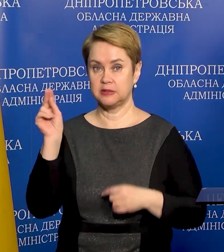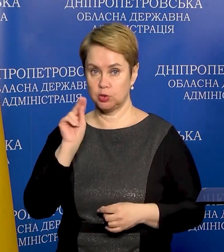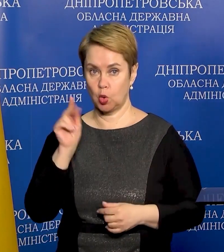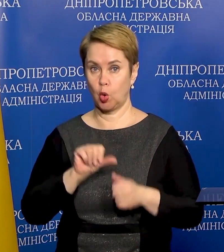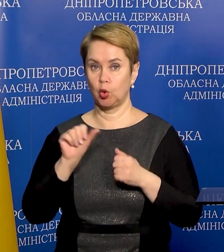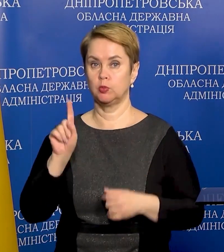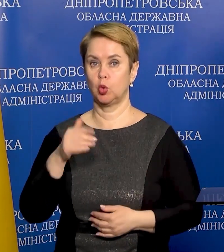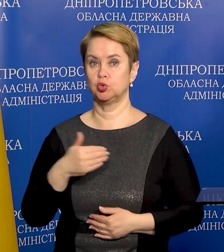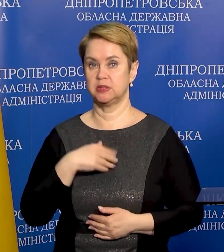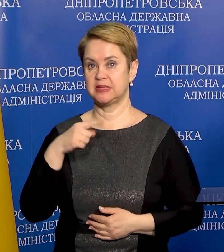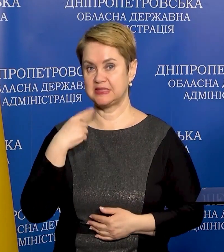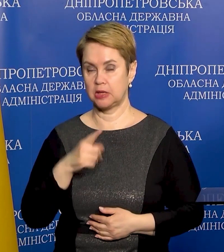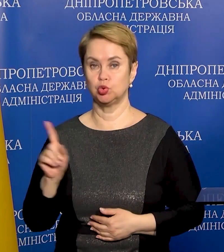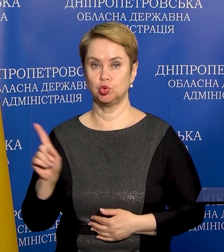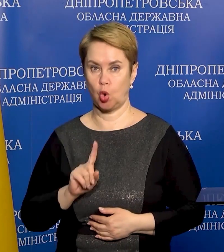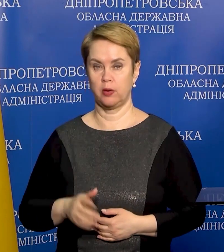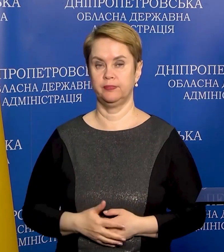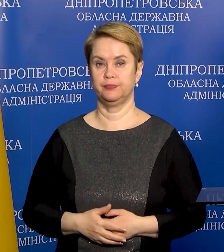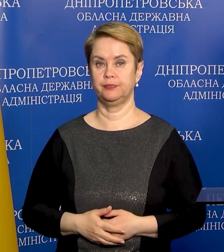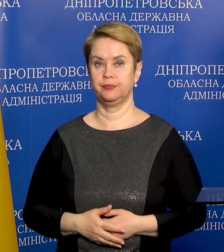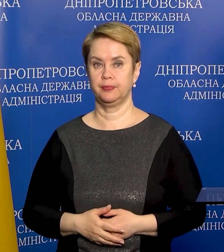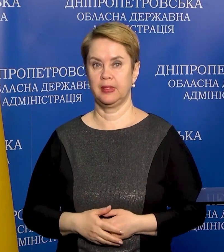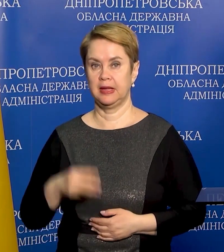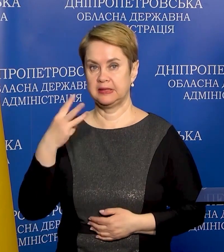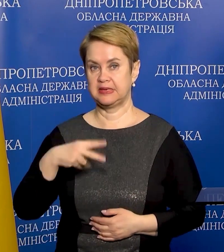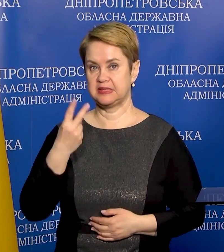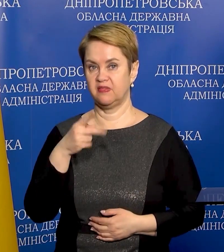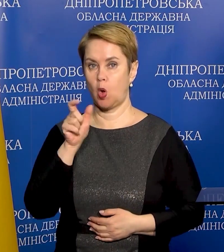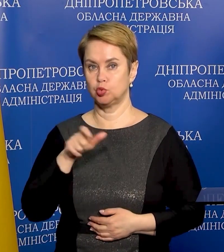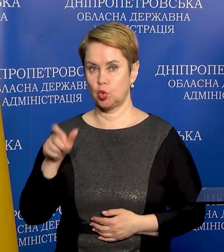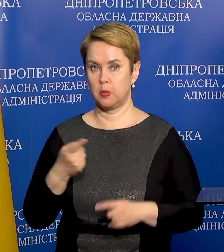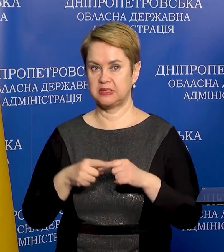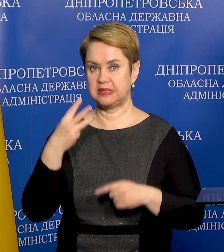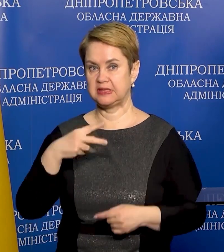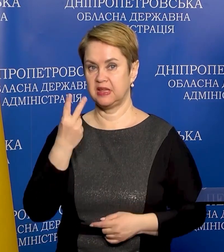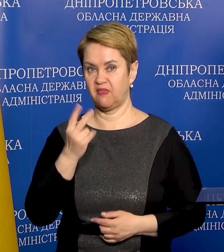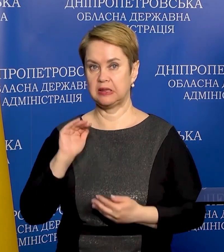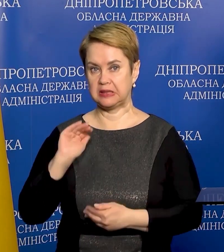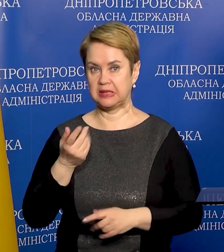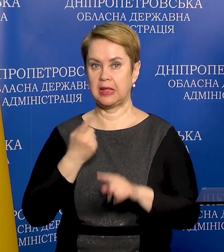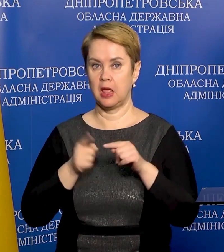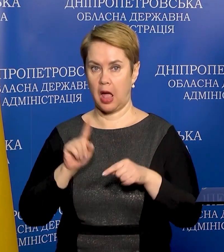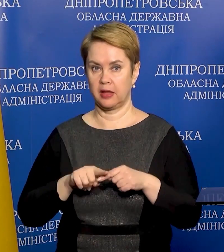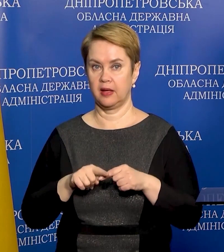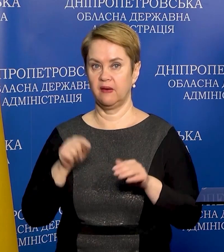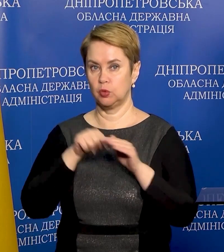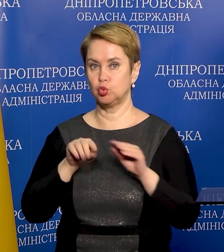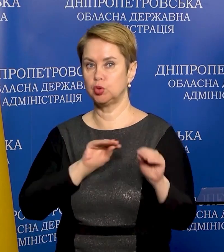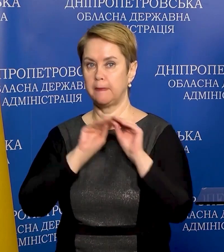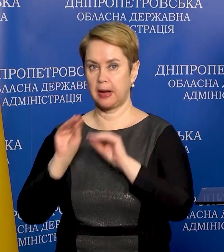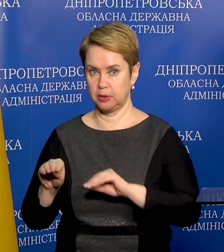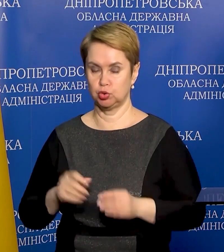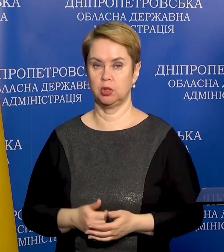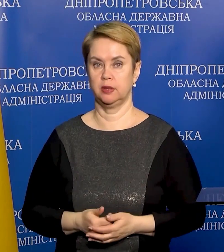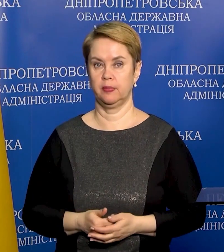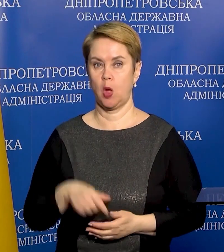дистанційно. Крім того, хочу зазначити, що 32 особи, це 32 дитини, які внутрішньо